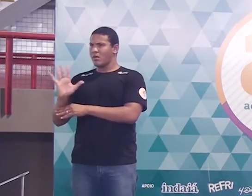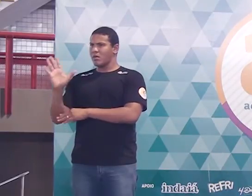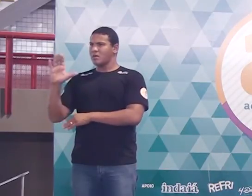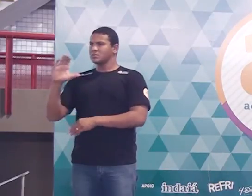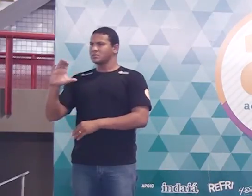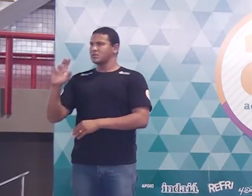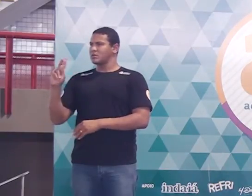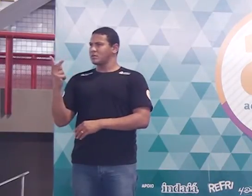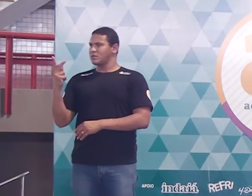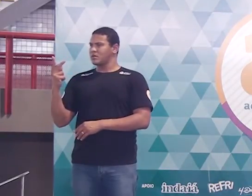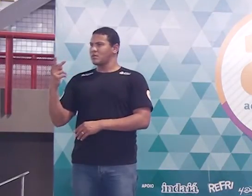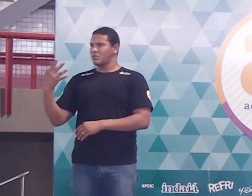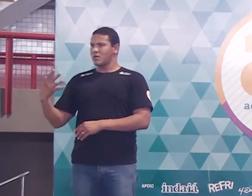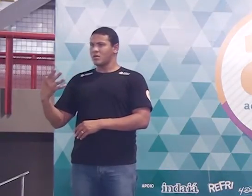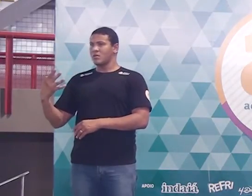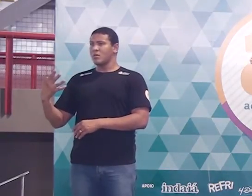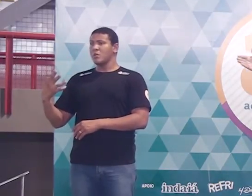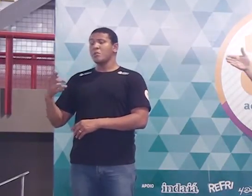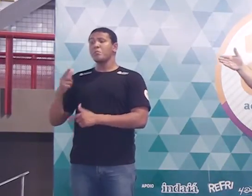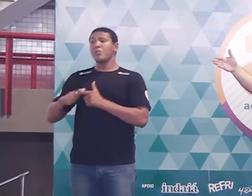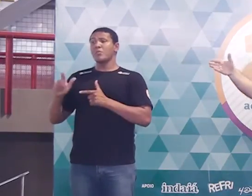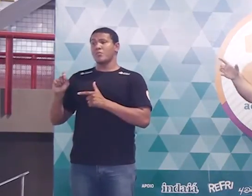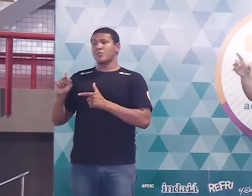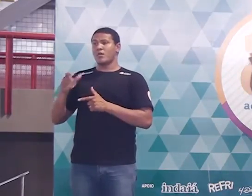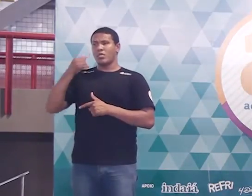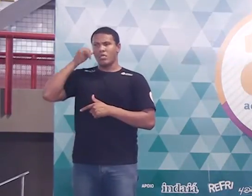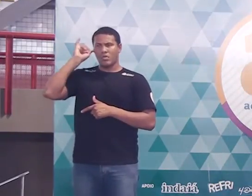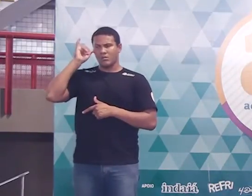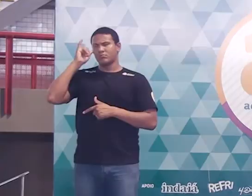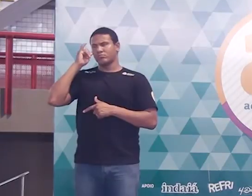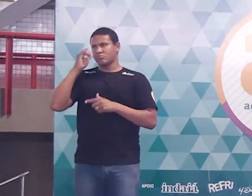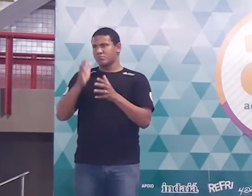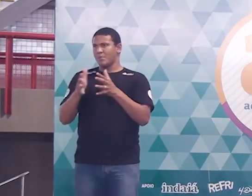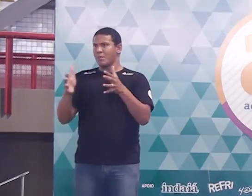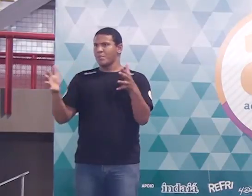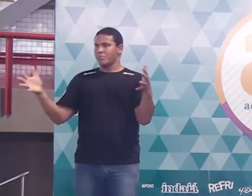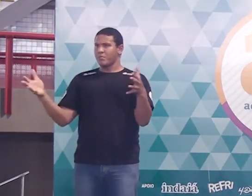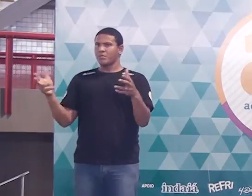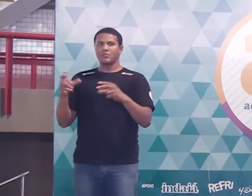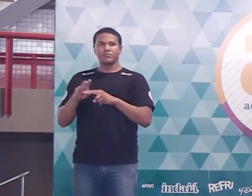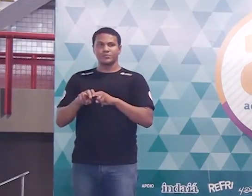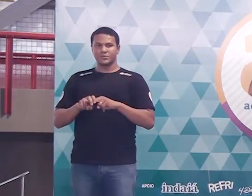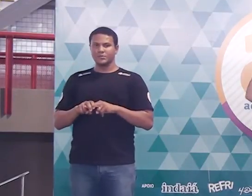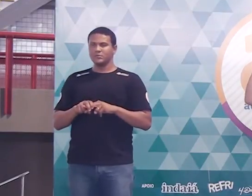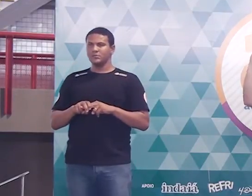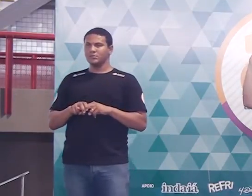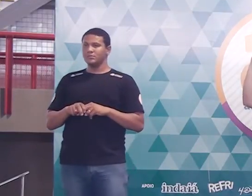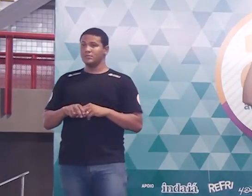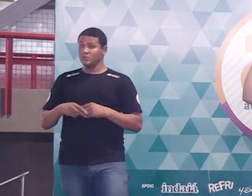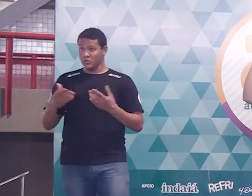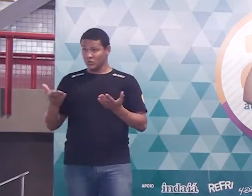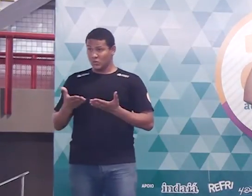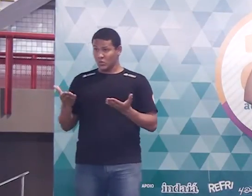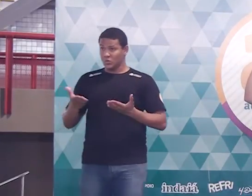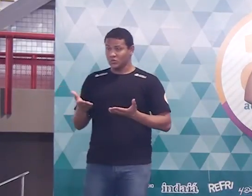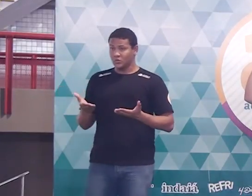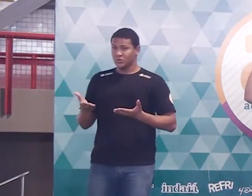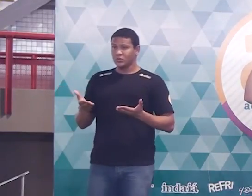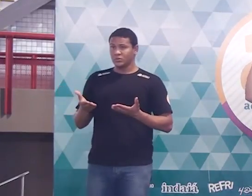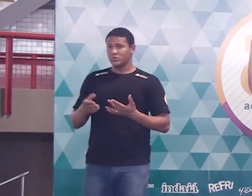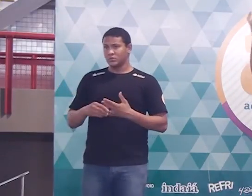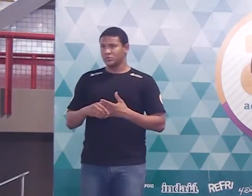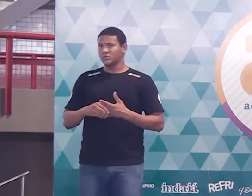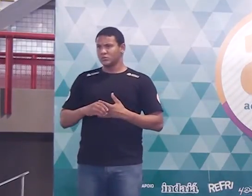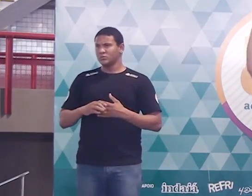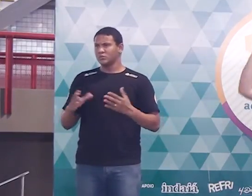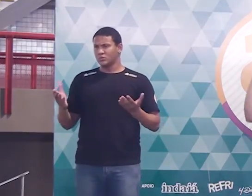pecuária se intensificou. Por isso que hoje, olha aí, ó, um dos maiores uma das